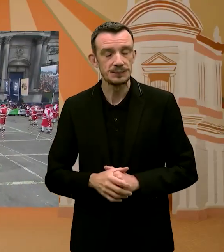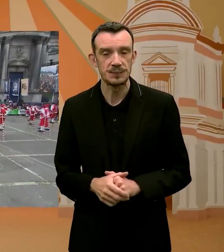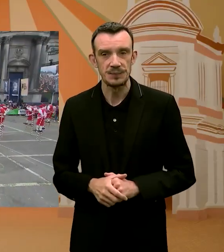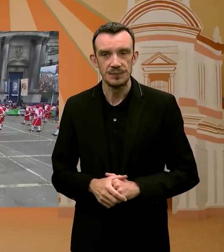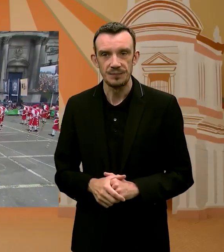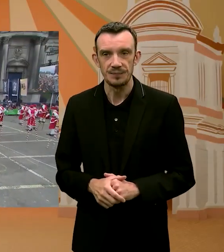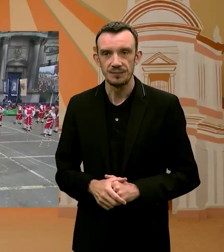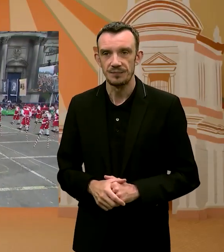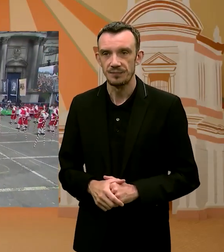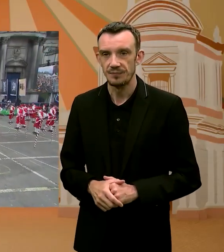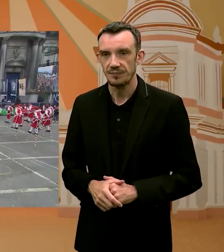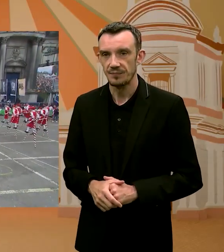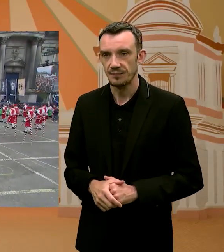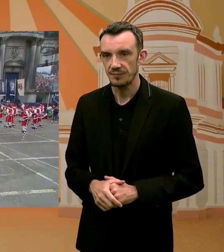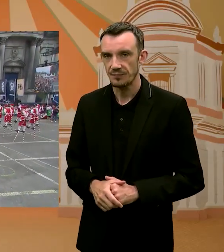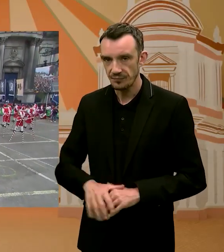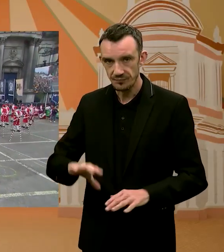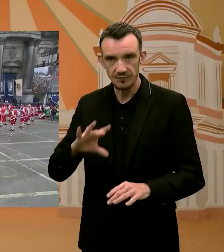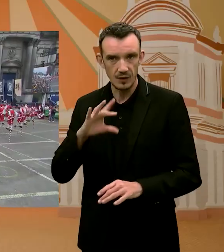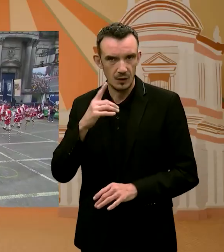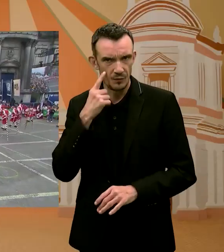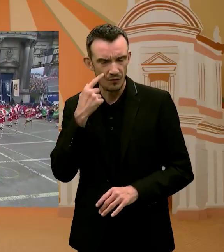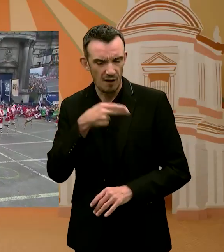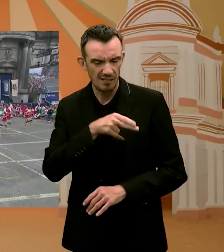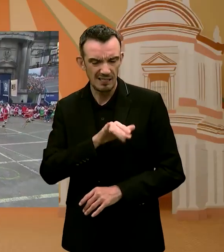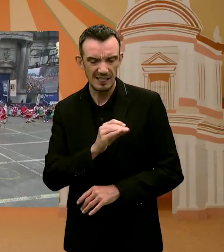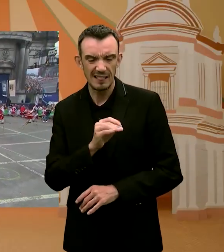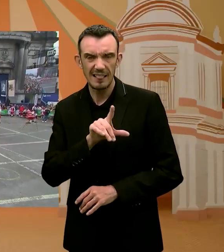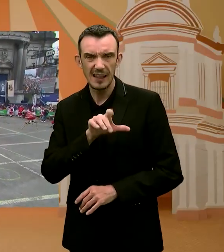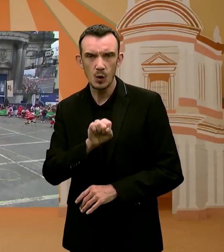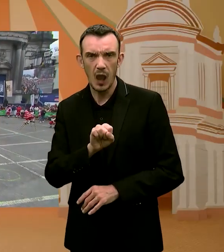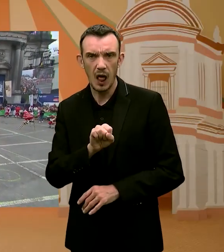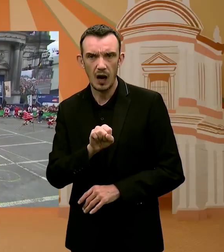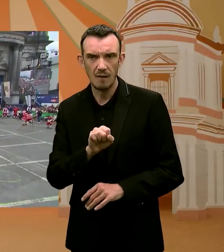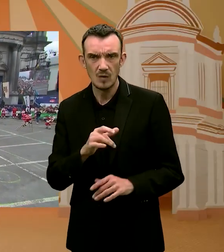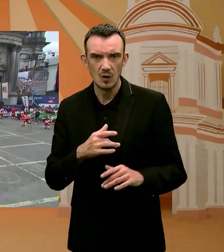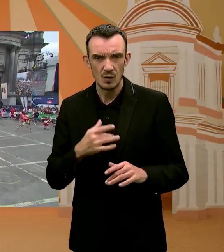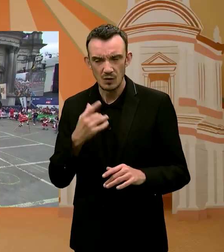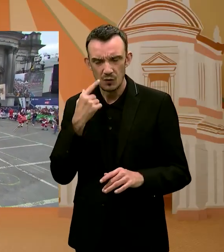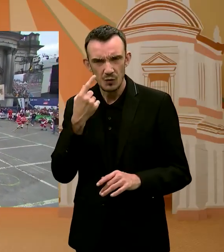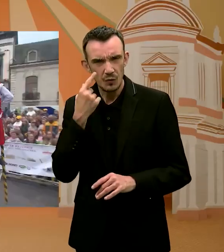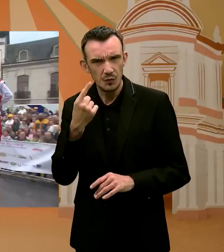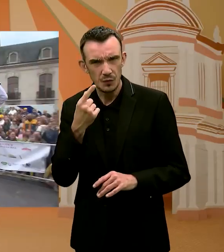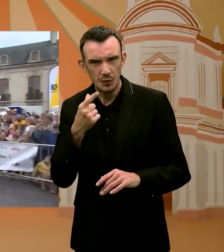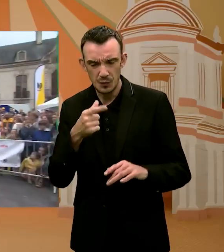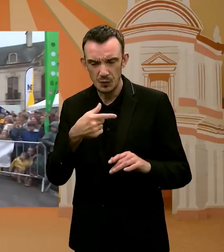On peut voir Nicolas qui a quand même un peu moins de mélans. On peut voir rapidement que les mélans sont un peu moins nombreux. Je n'ai pas eu l'occasion de les calculer exactement,